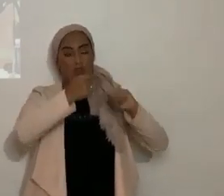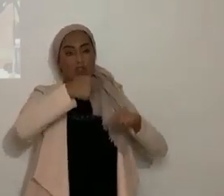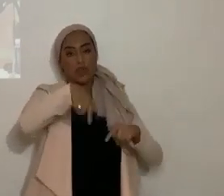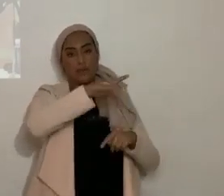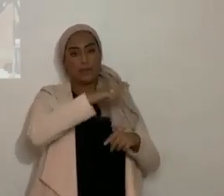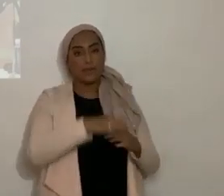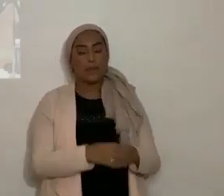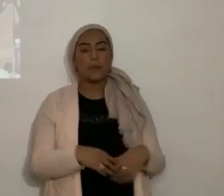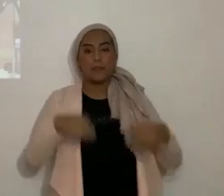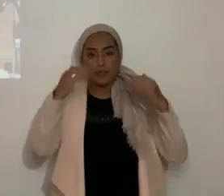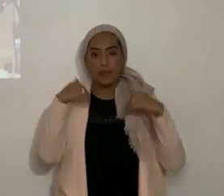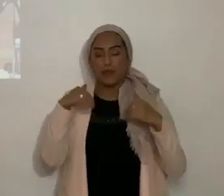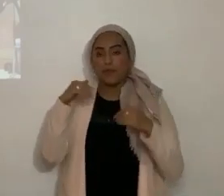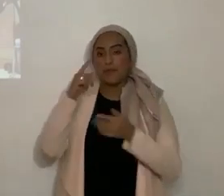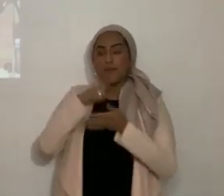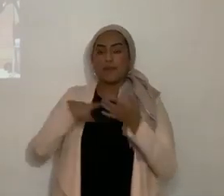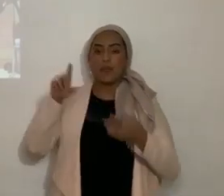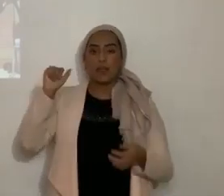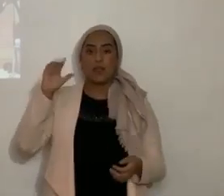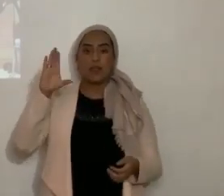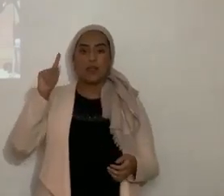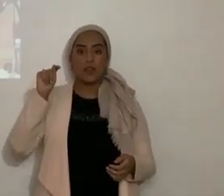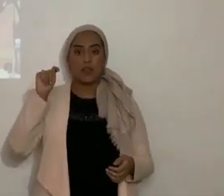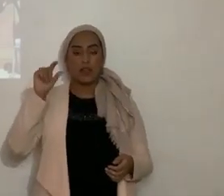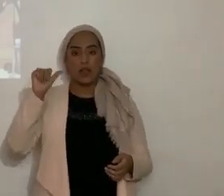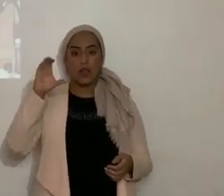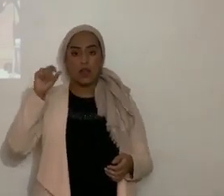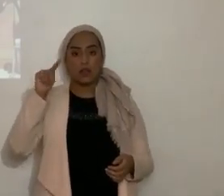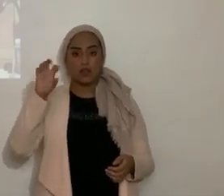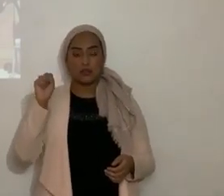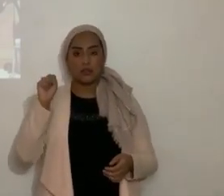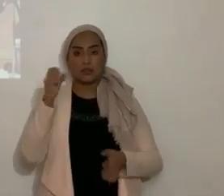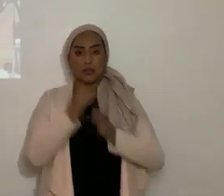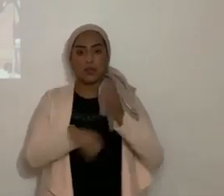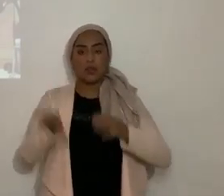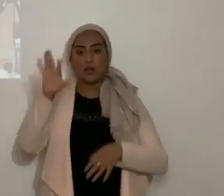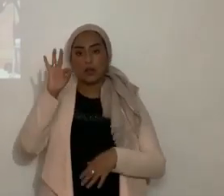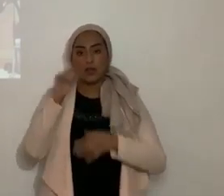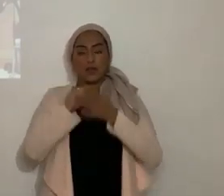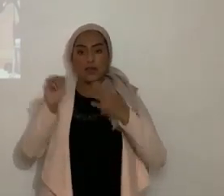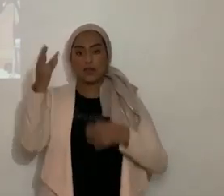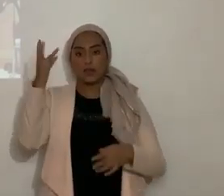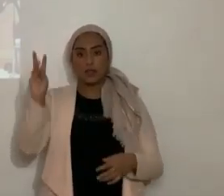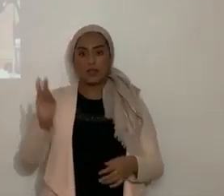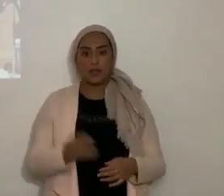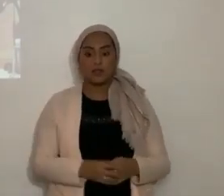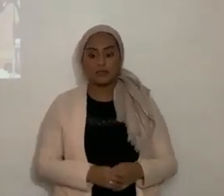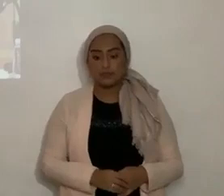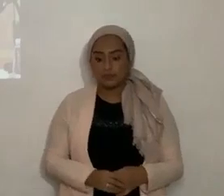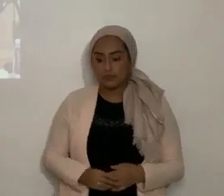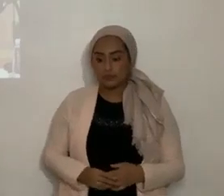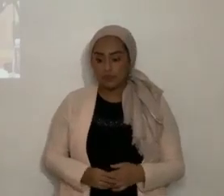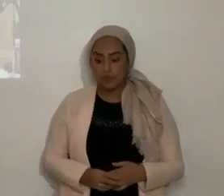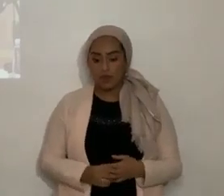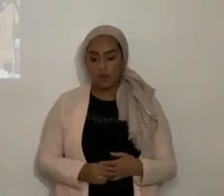muy difícil. Ahora vamos a Hechos, Hechos capítulo 9, verso 16, libro de los